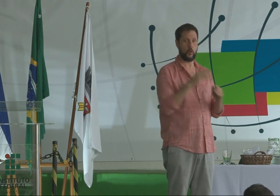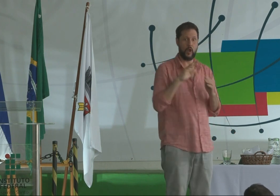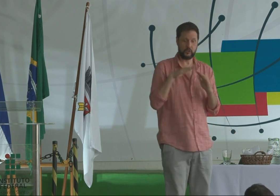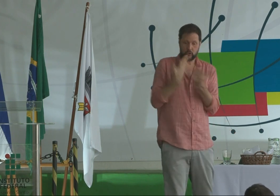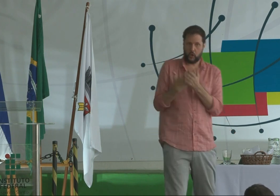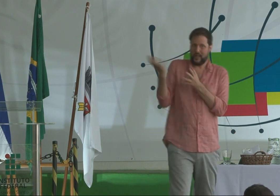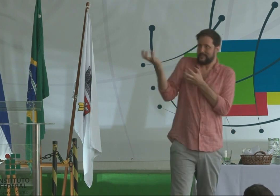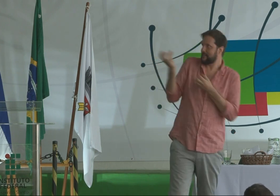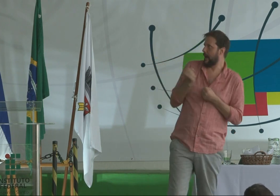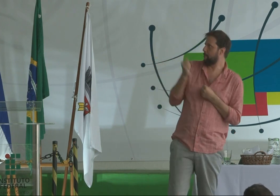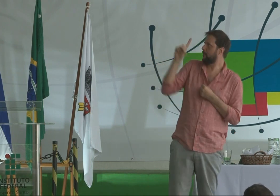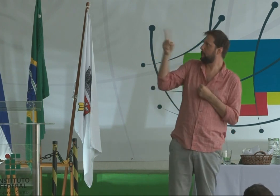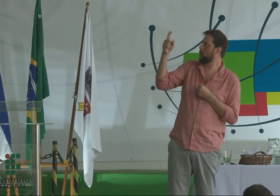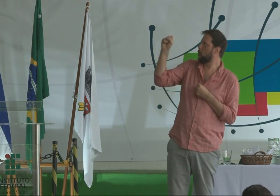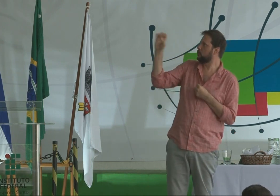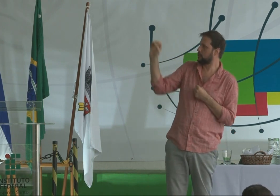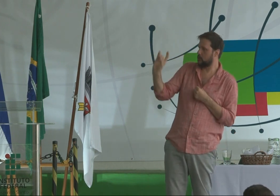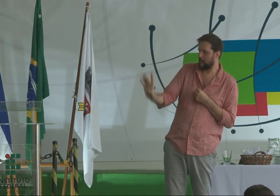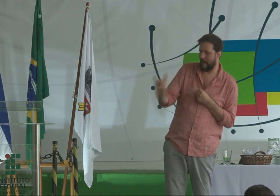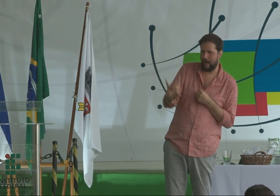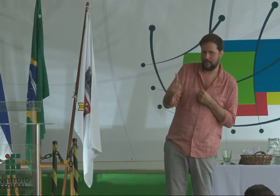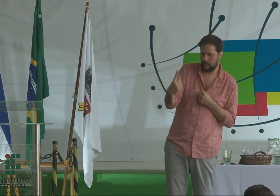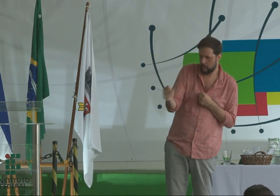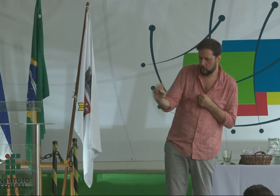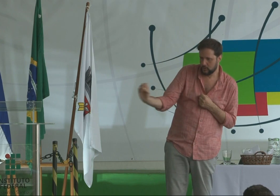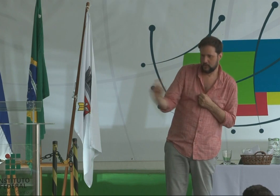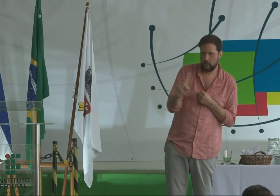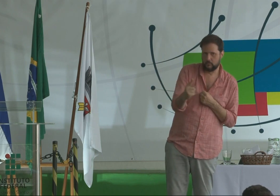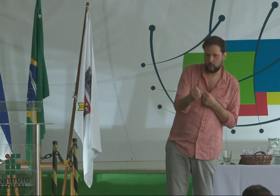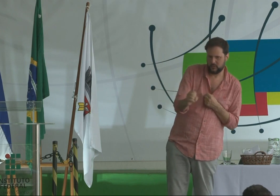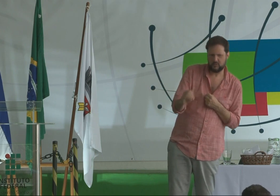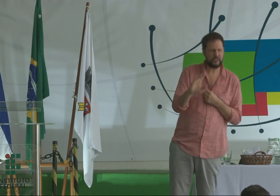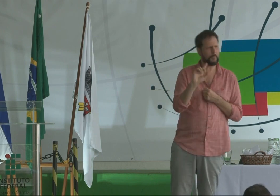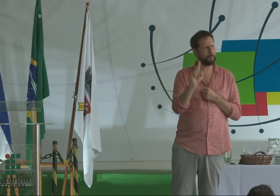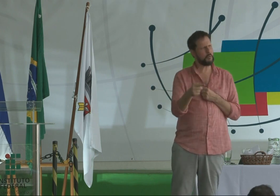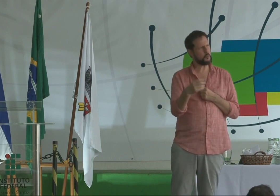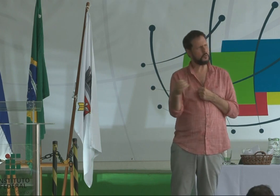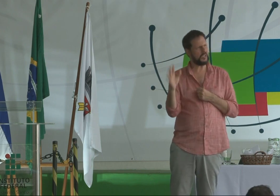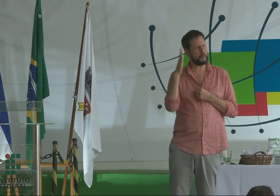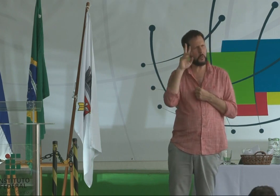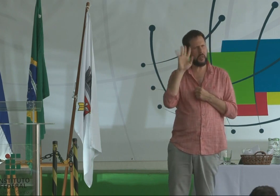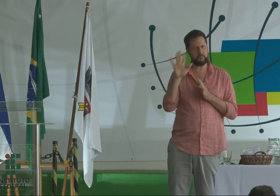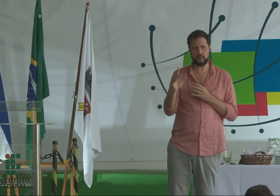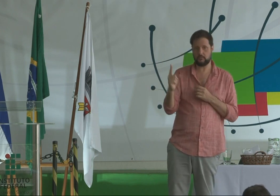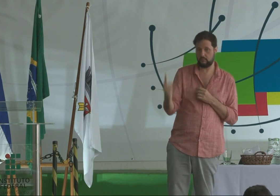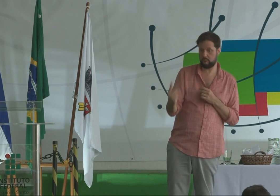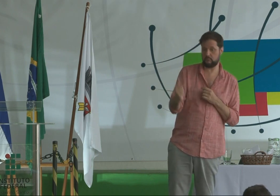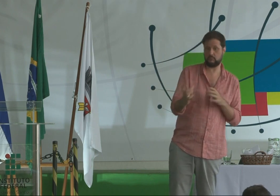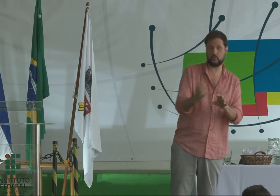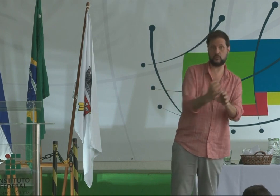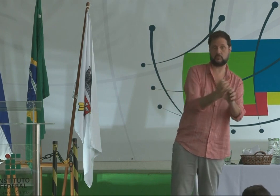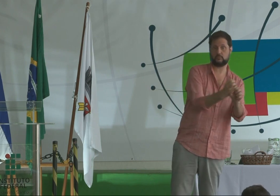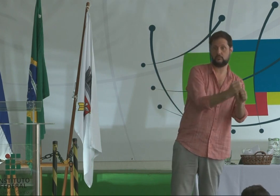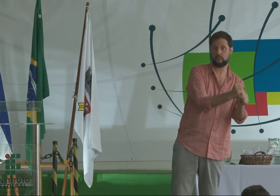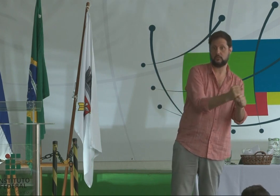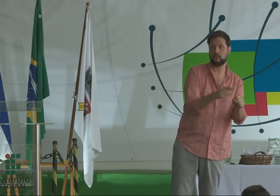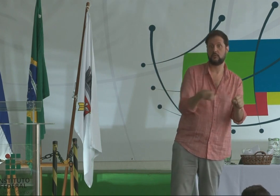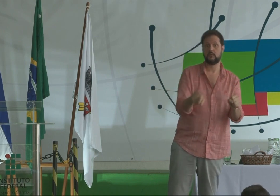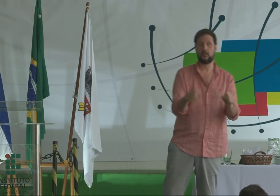público-alvo da educação. escola recebe cada aluno R$.800,00. Tudo bem, mas, mais ou menos. Não sei